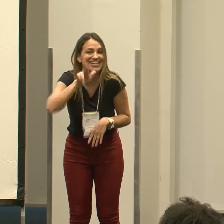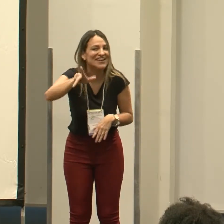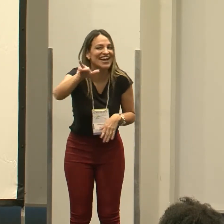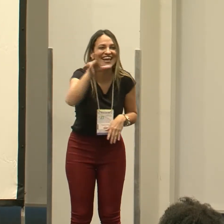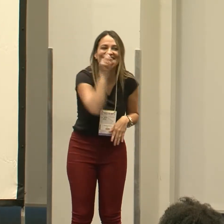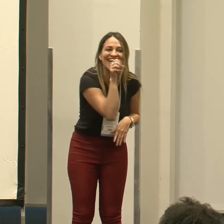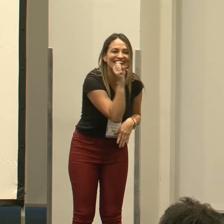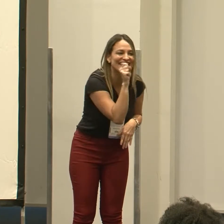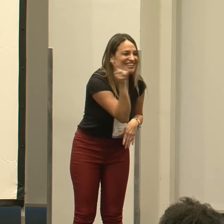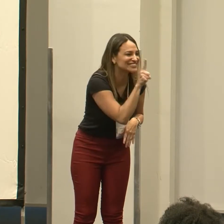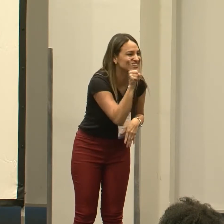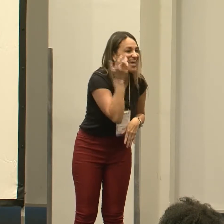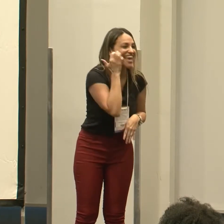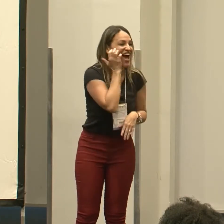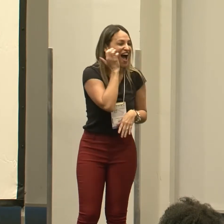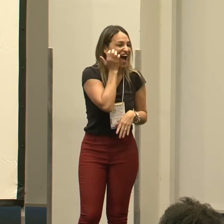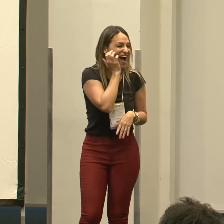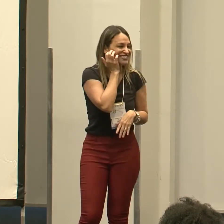Antigamente o Willis era